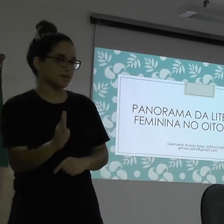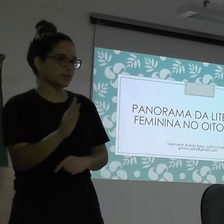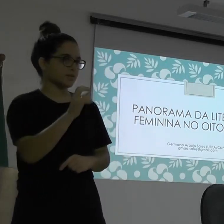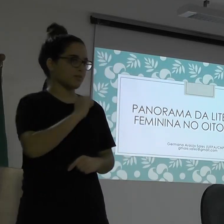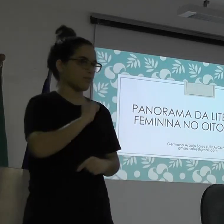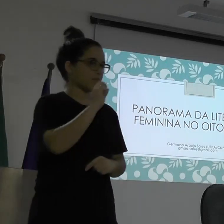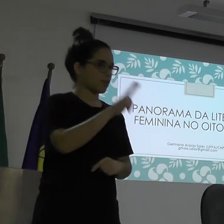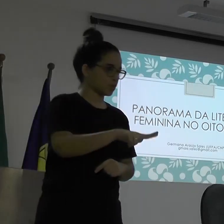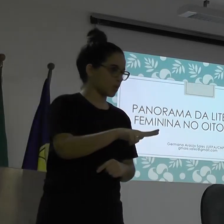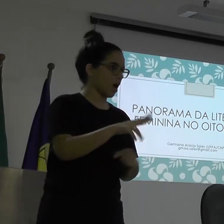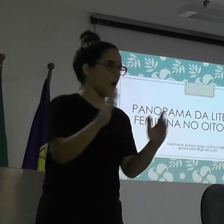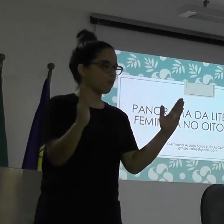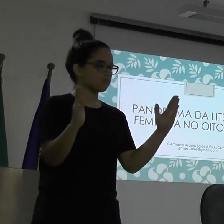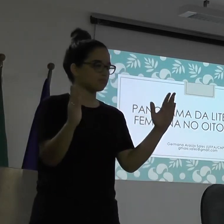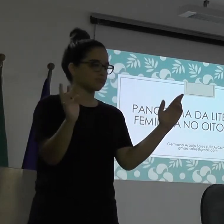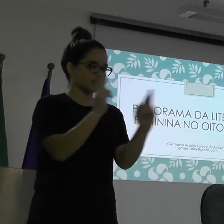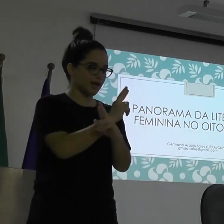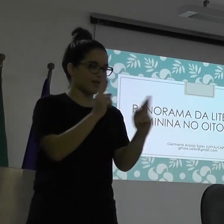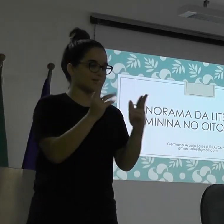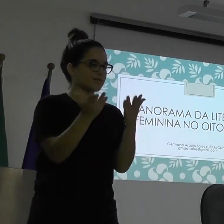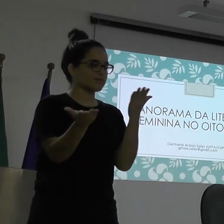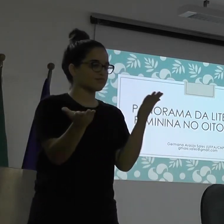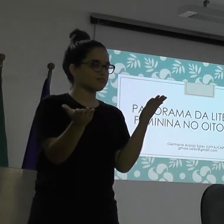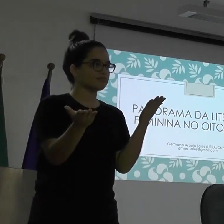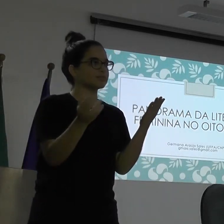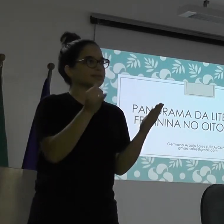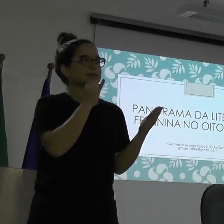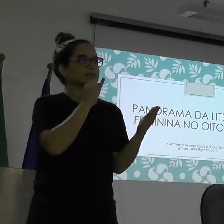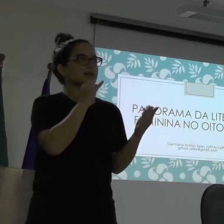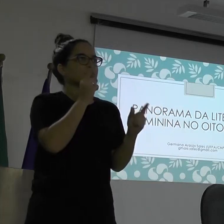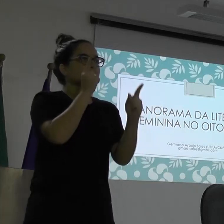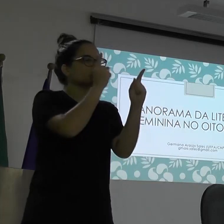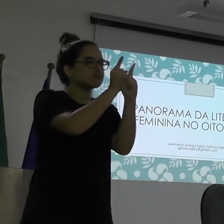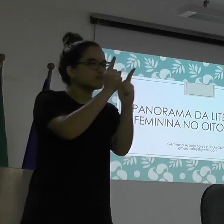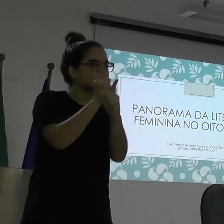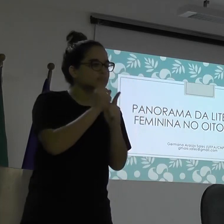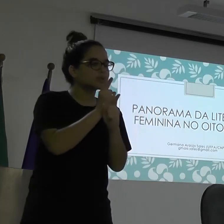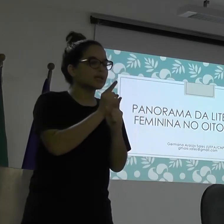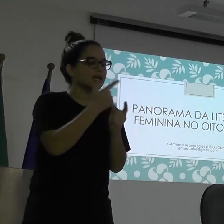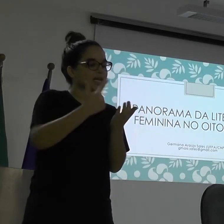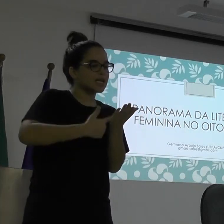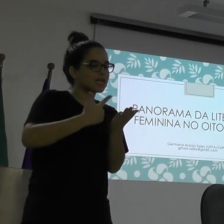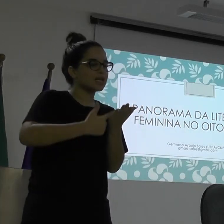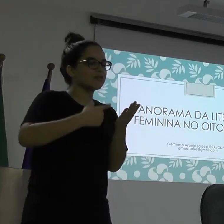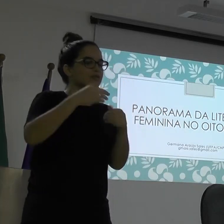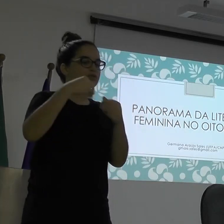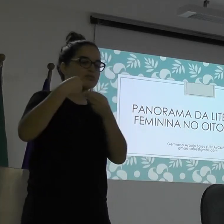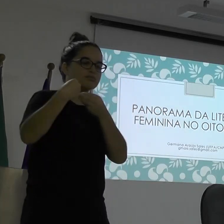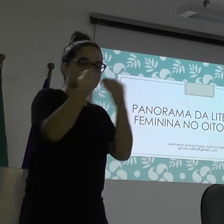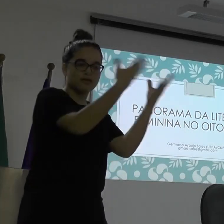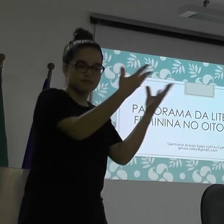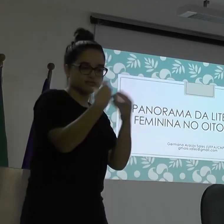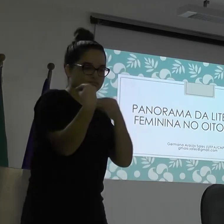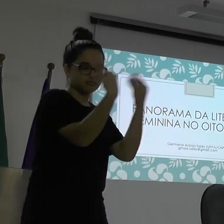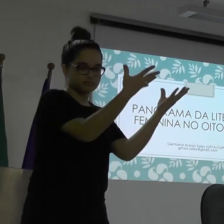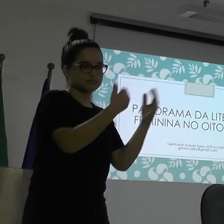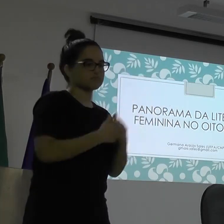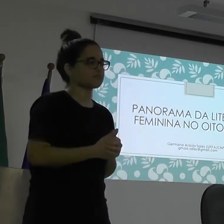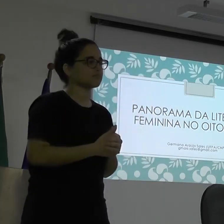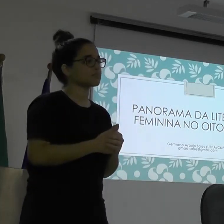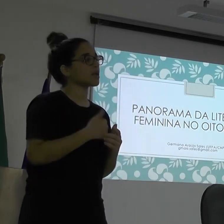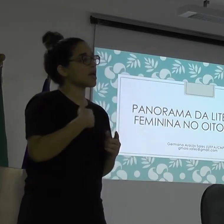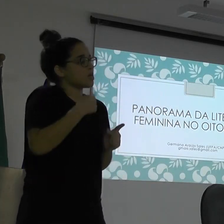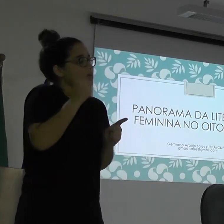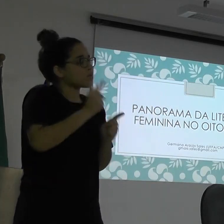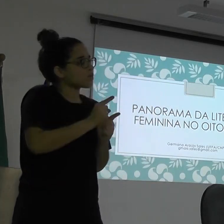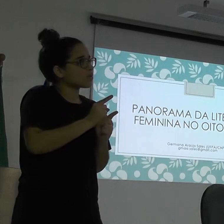Brasil-Portugal, você para encontrar, por exemplo, os livros que eram enviados. Mas o engraçado é isso,